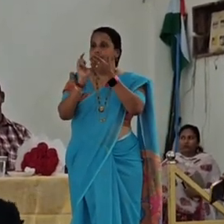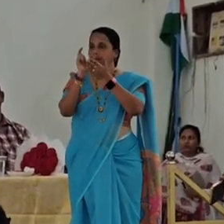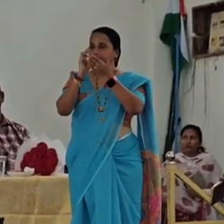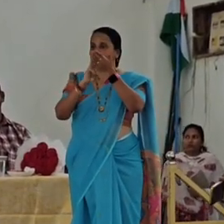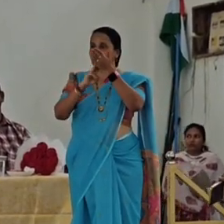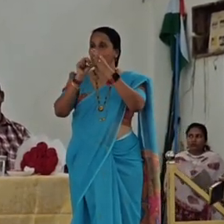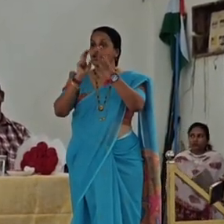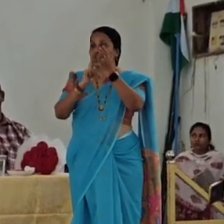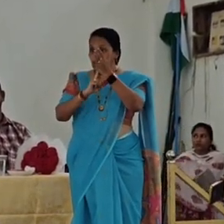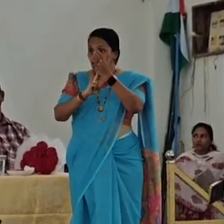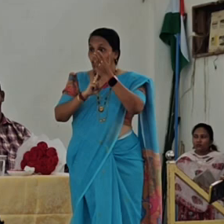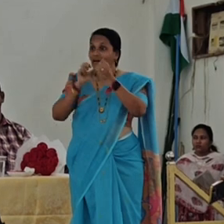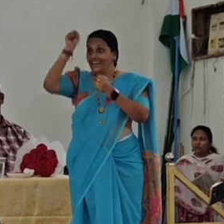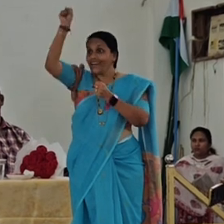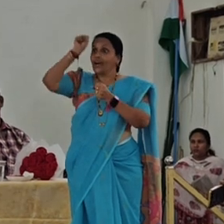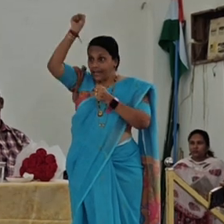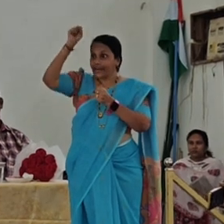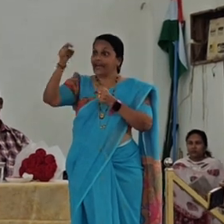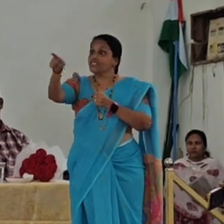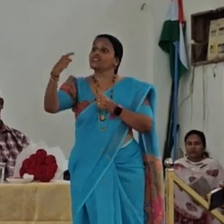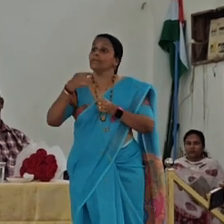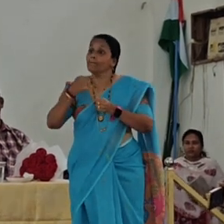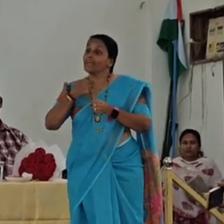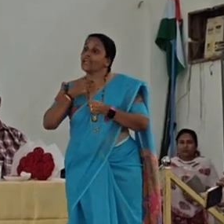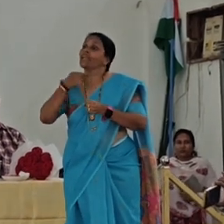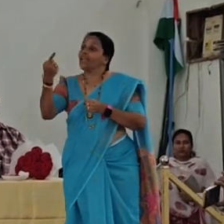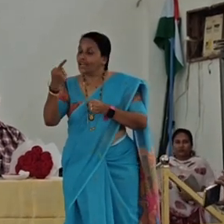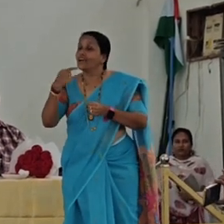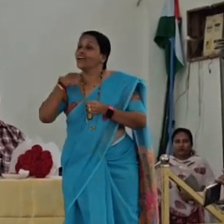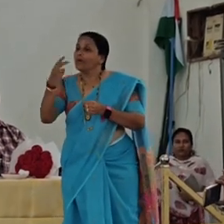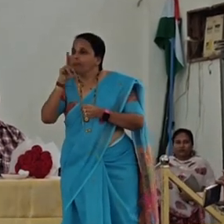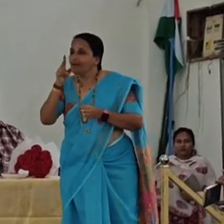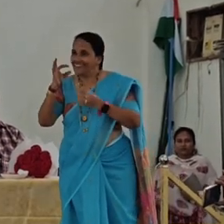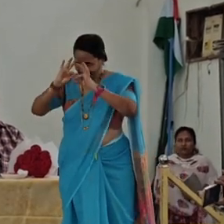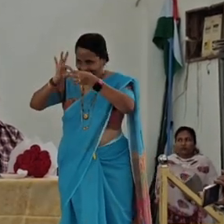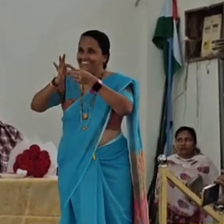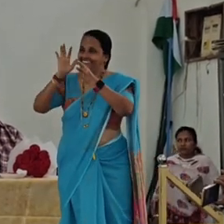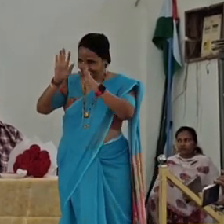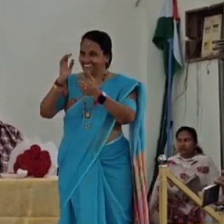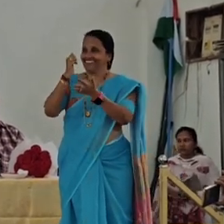అలాగే వాళ్ళ స్వరం విందామని,